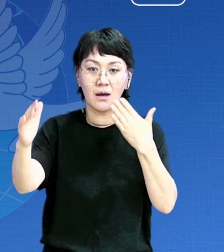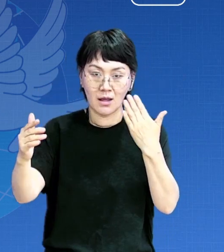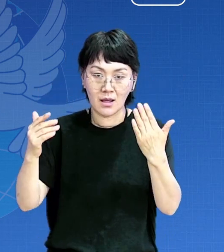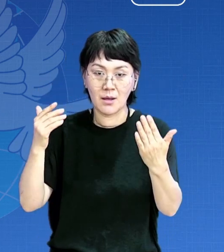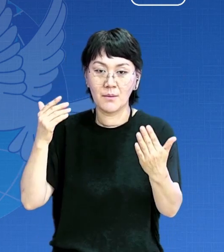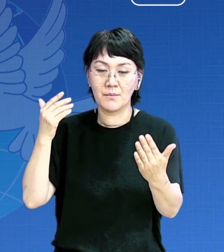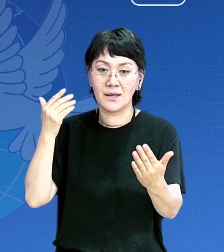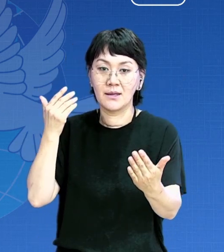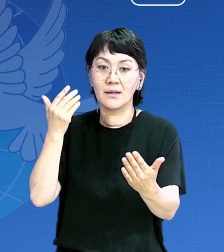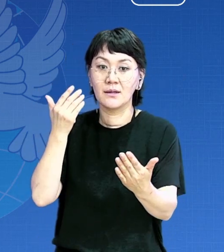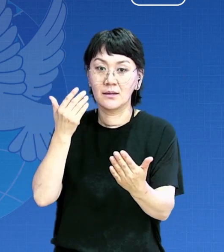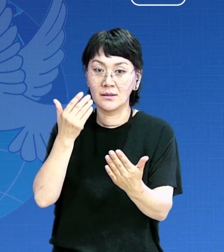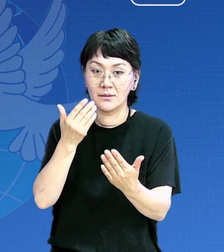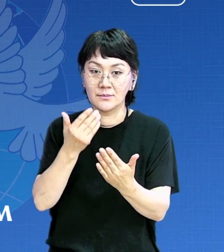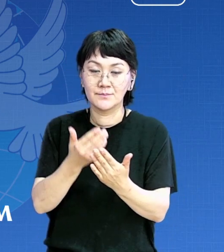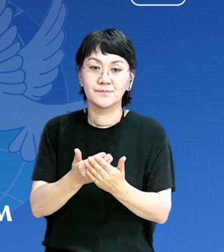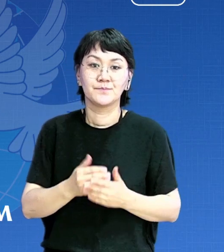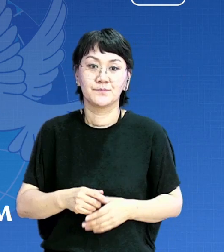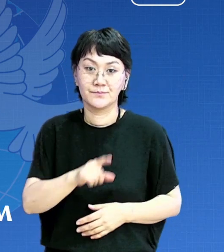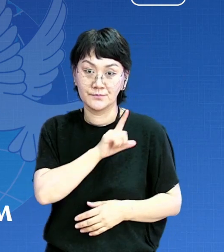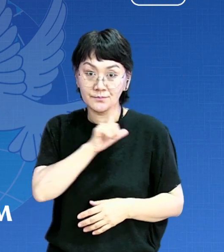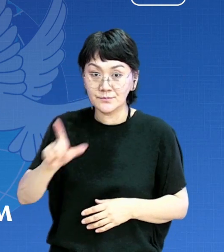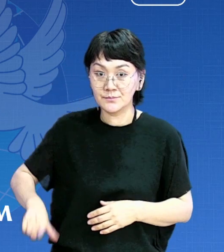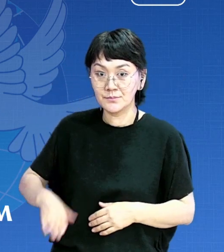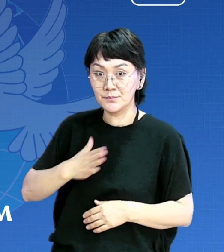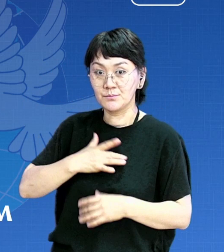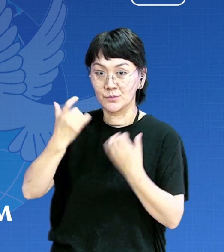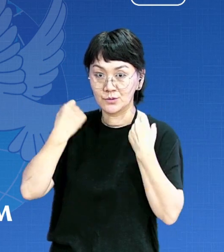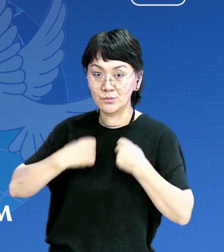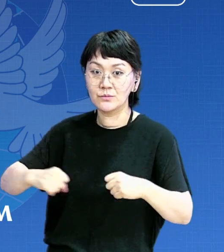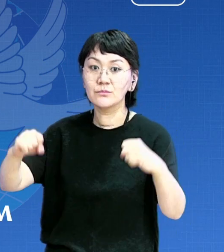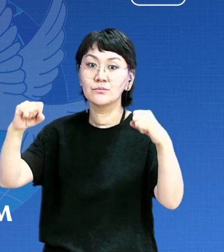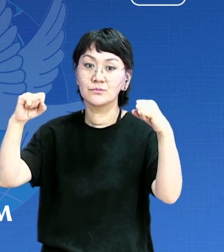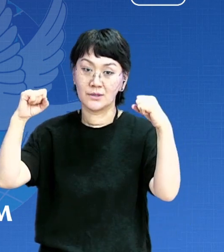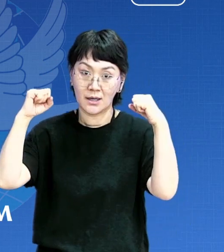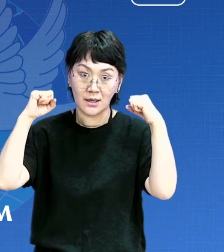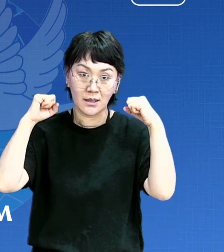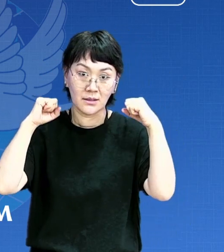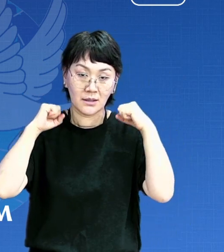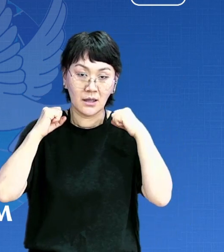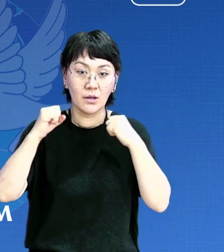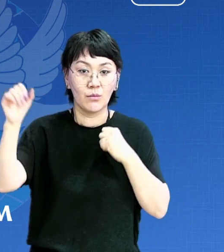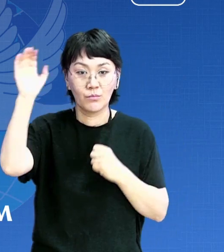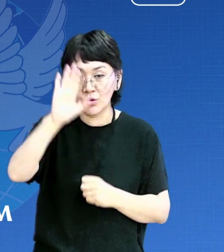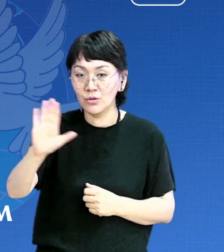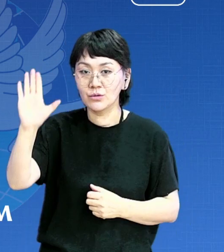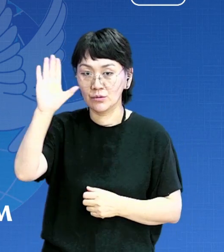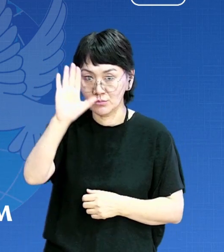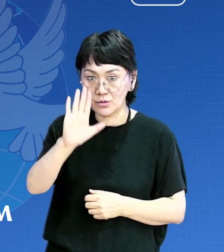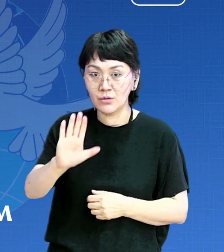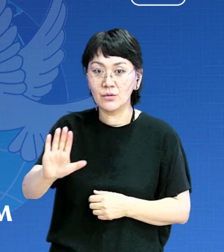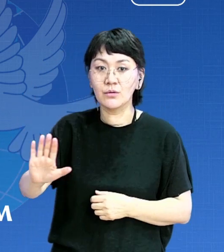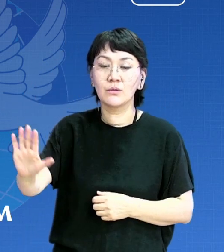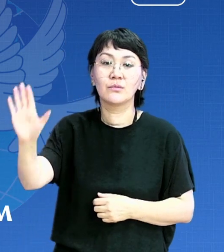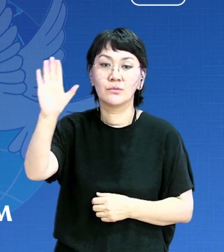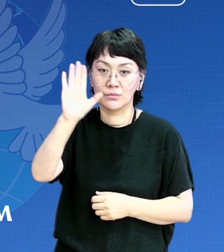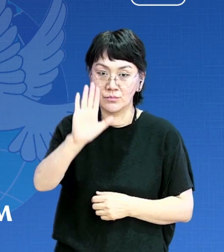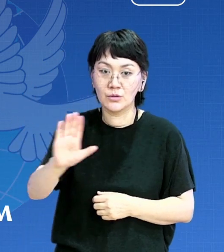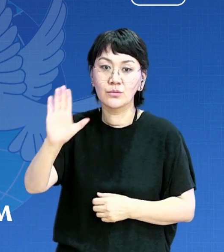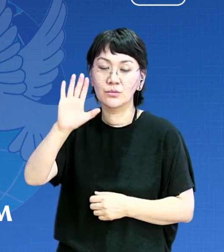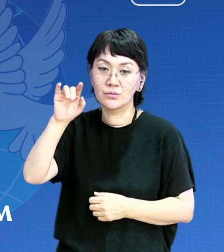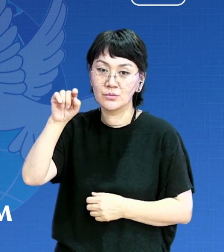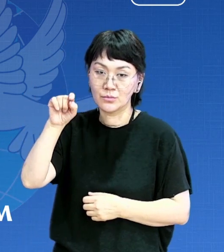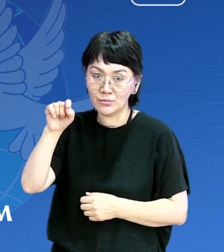Аллилуйя, Амин. Эхэзний минь нэрийг чадал, мөнхийн